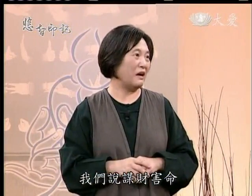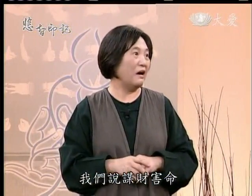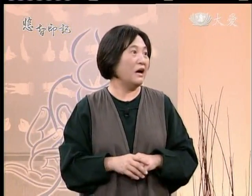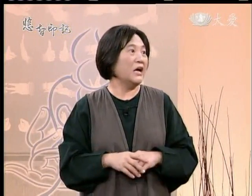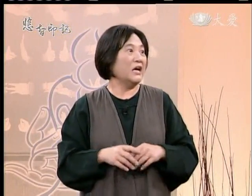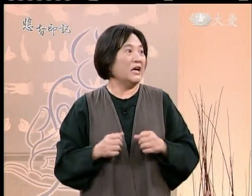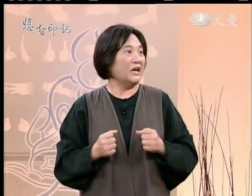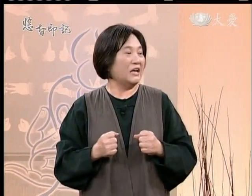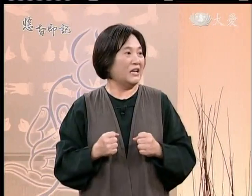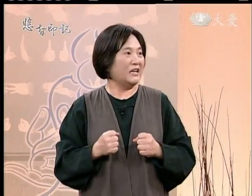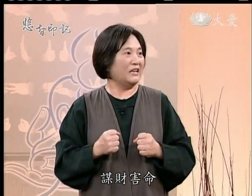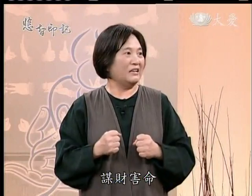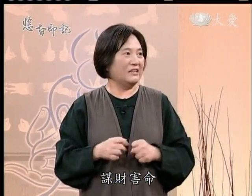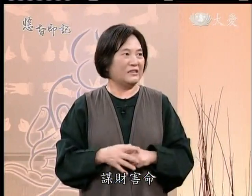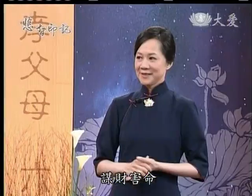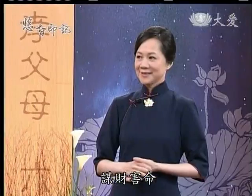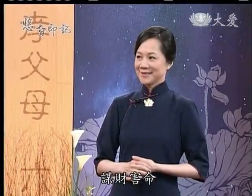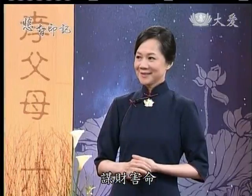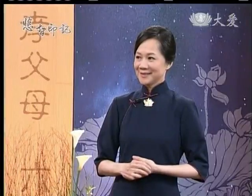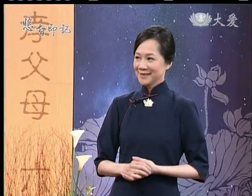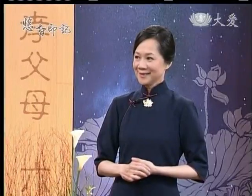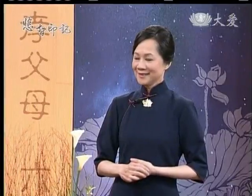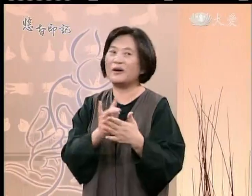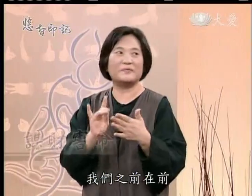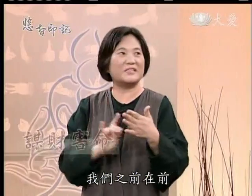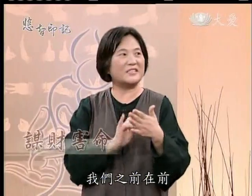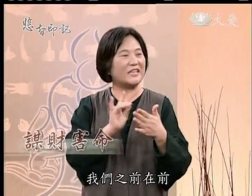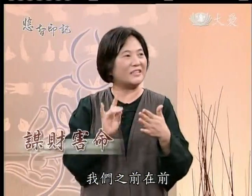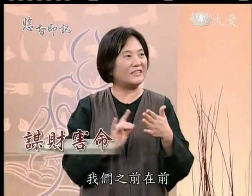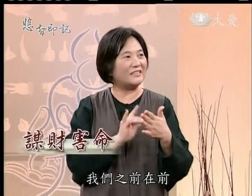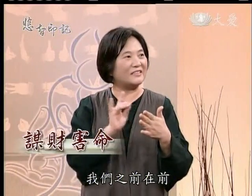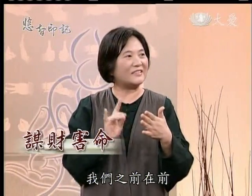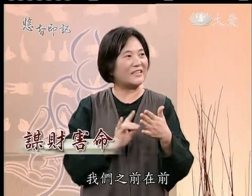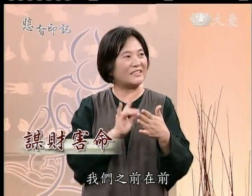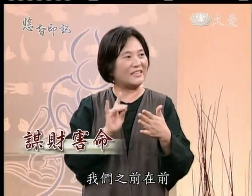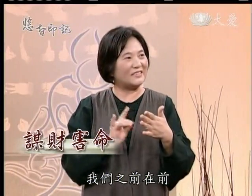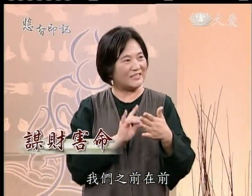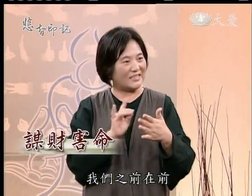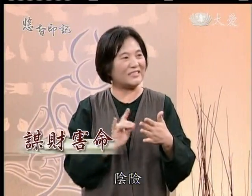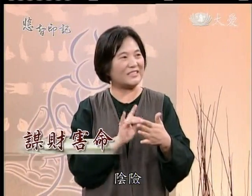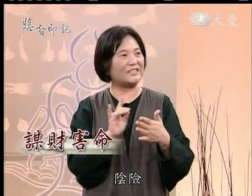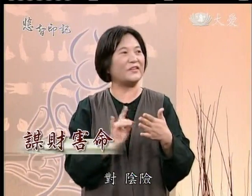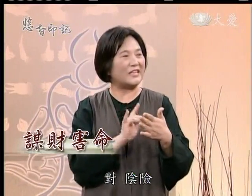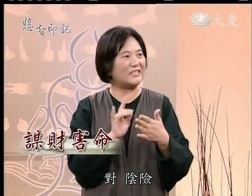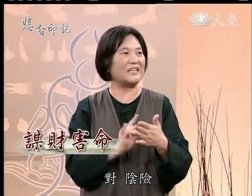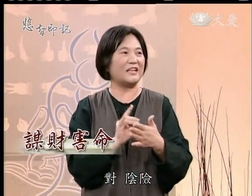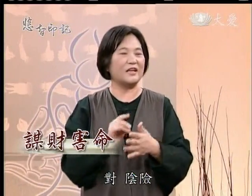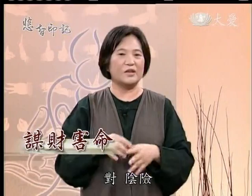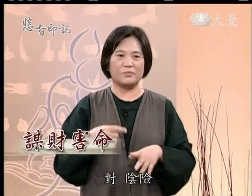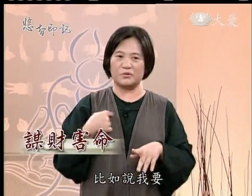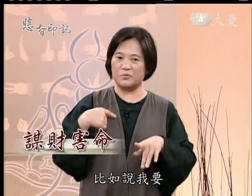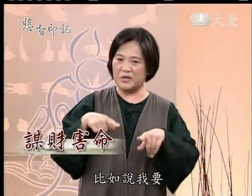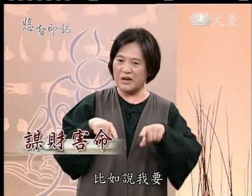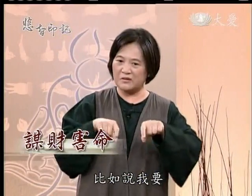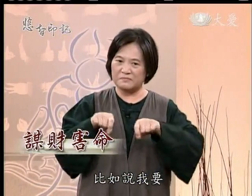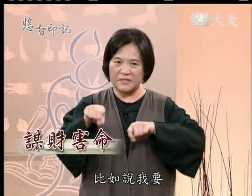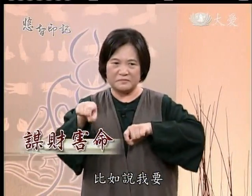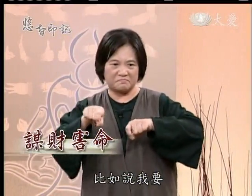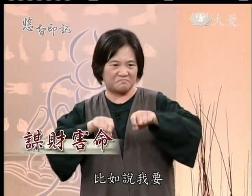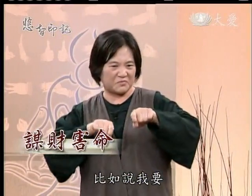啊。 谋财害命， 对，是，嗯，我们之前在前 几次， 对，阴险， 对， 就是我要，